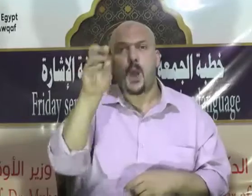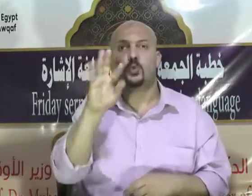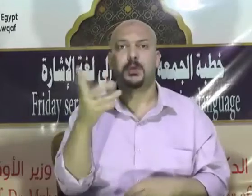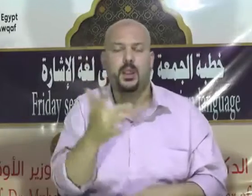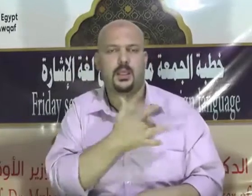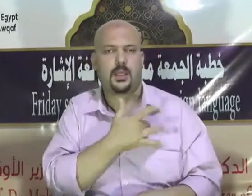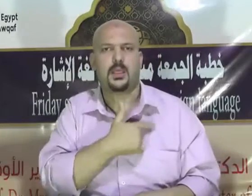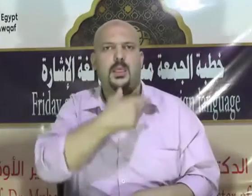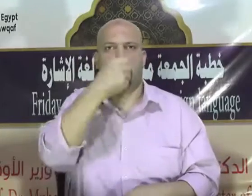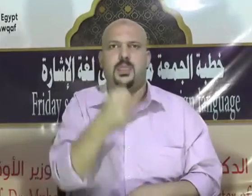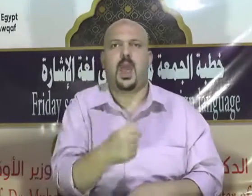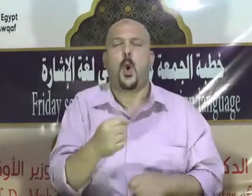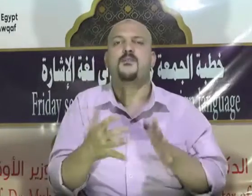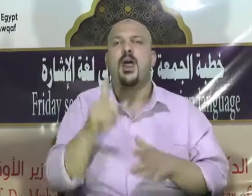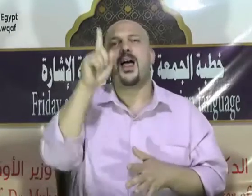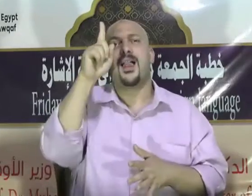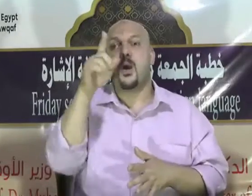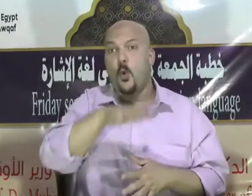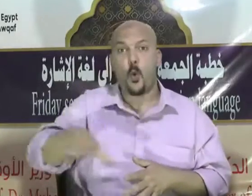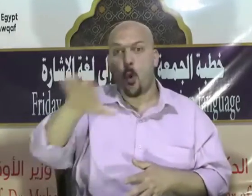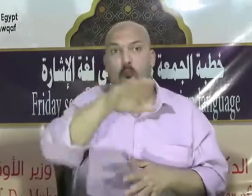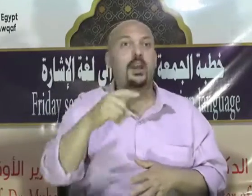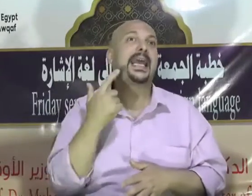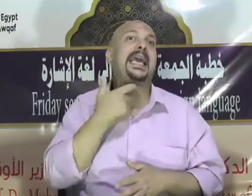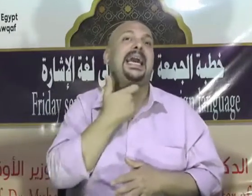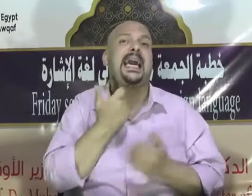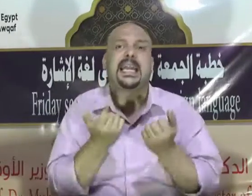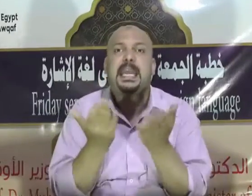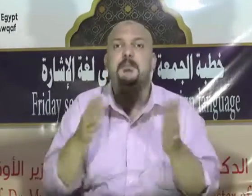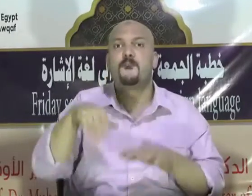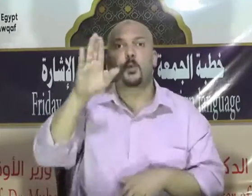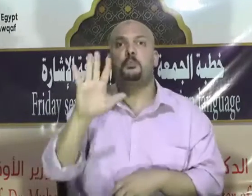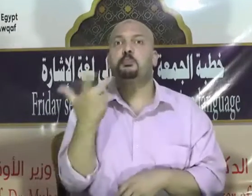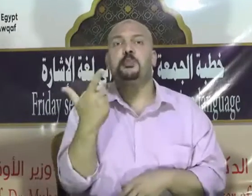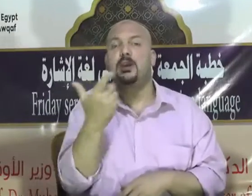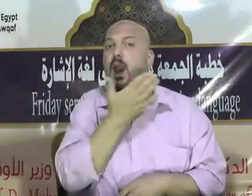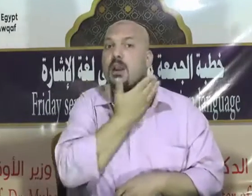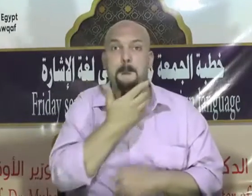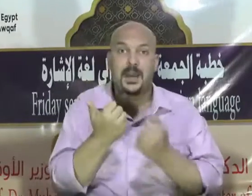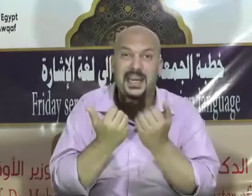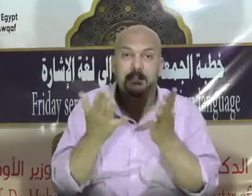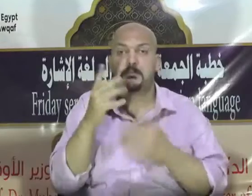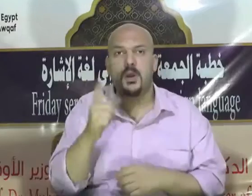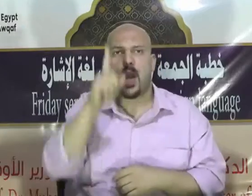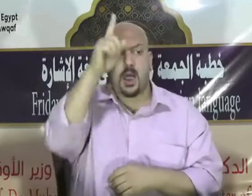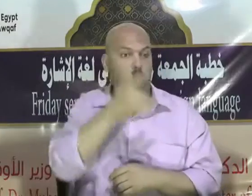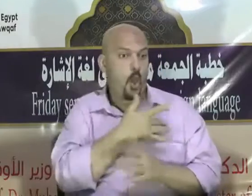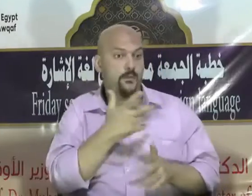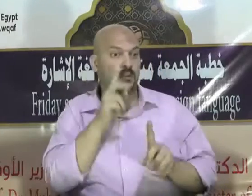إن أكرمكم عند الله أتقاكم. فالناس على اختلاف أجناسهم وألوانهم